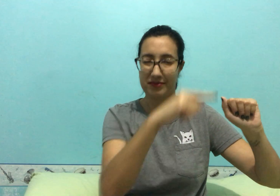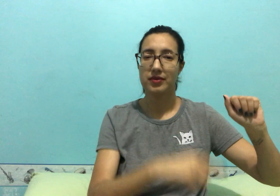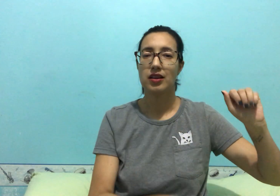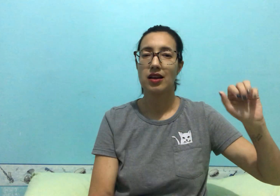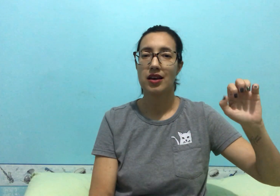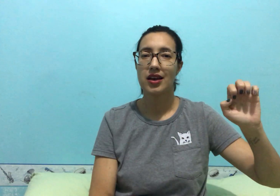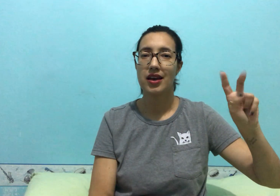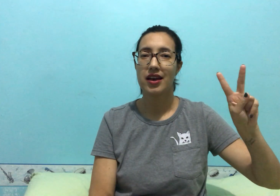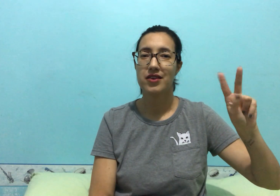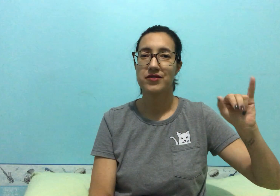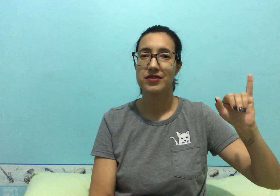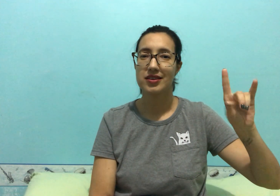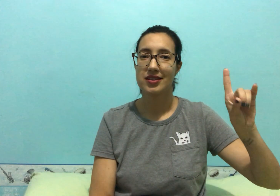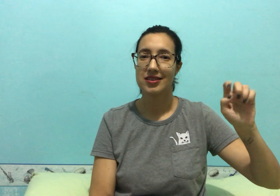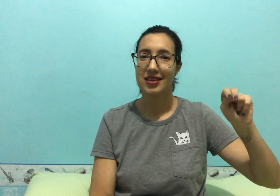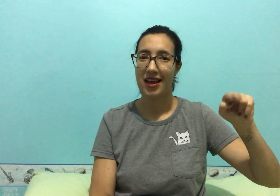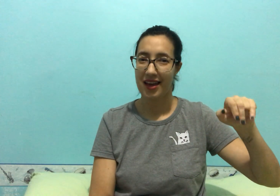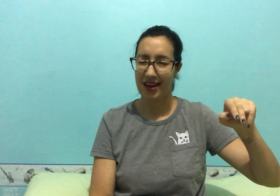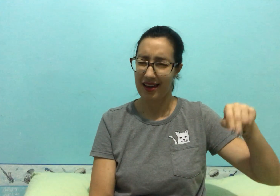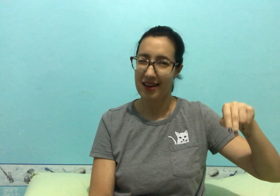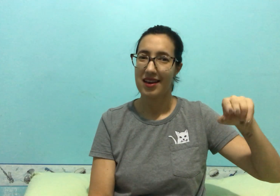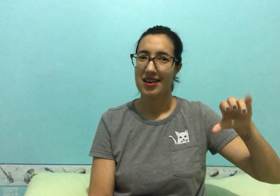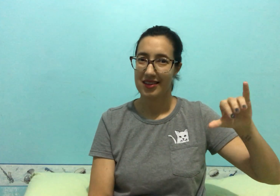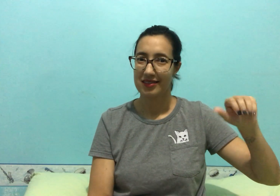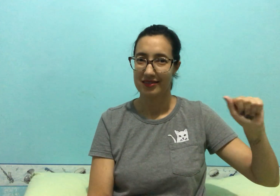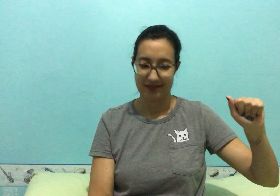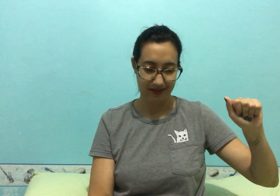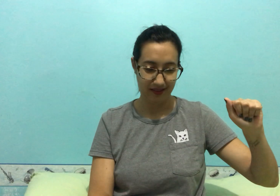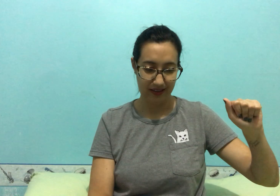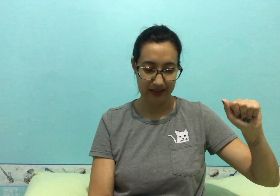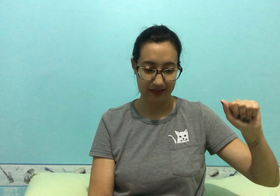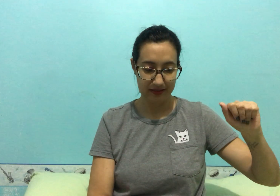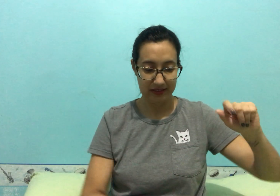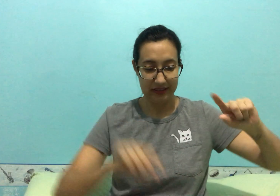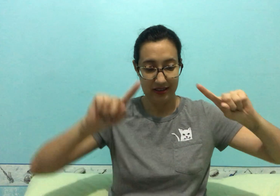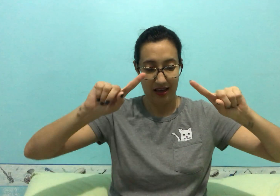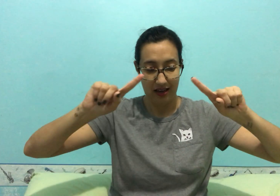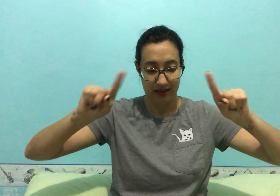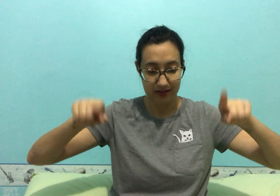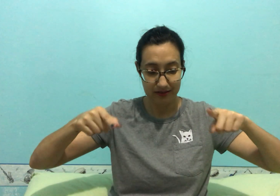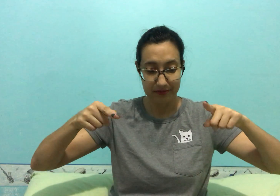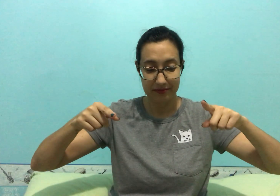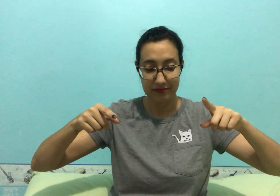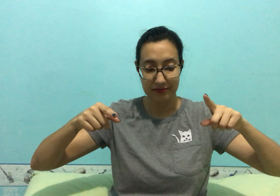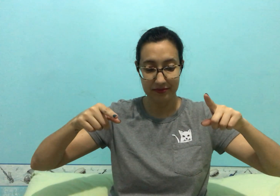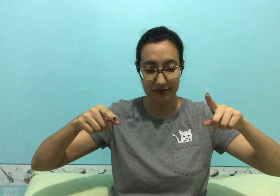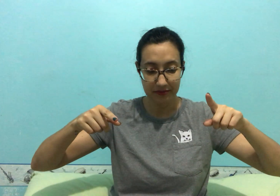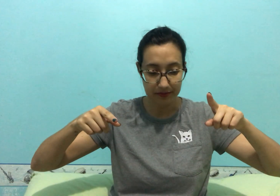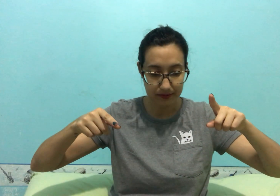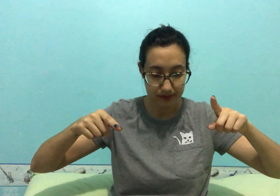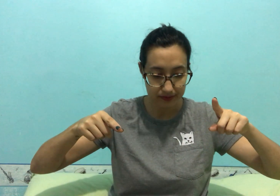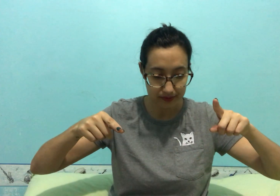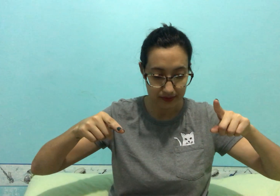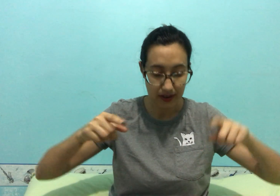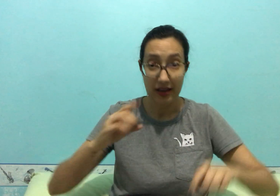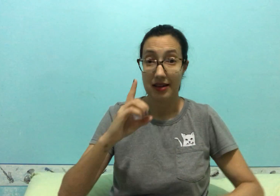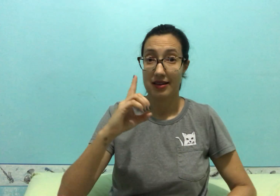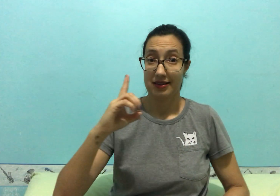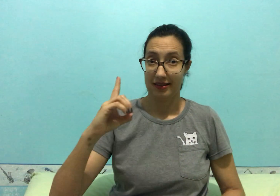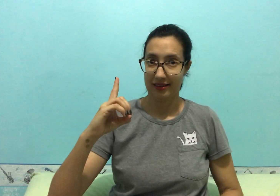o D ou não D, né? Se nós lembrarmos lá, o D ou não D sempre vai ser 1, né? Porque se